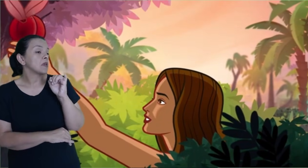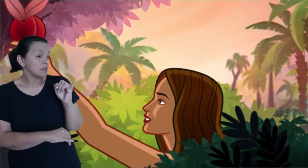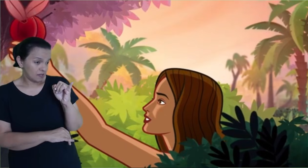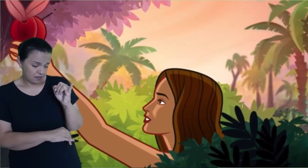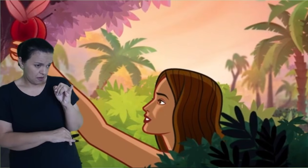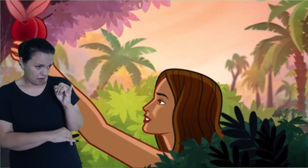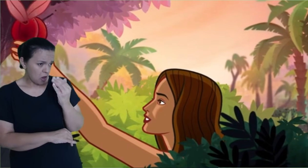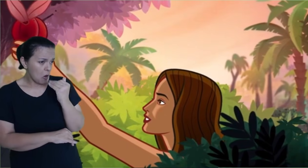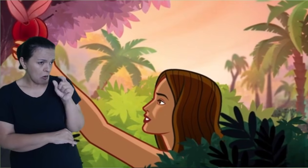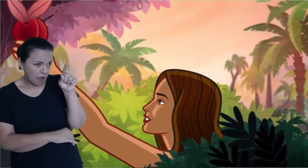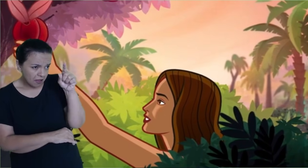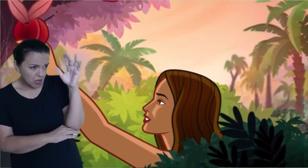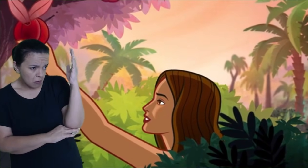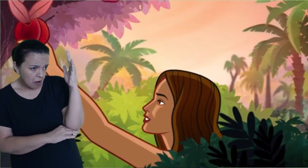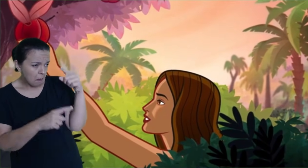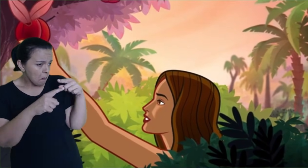Eva escolheu comer do fruto.